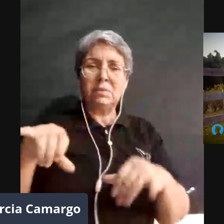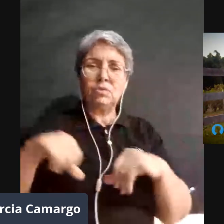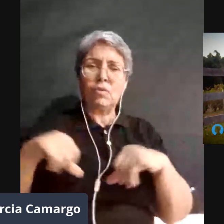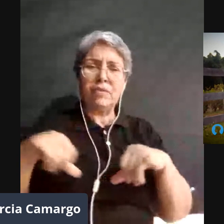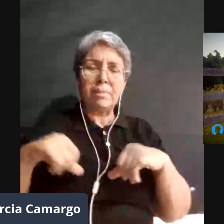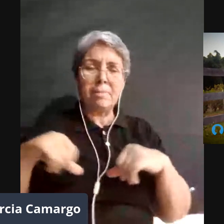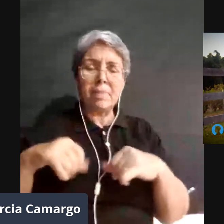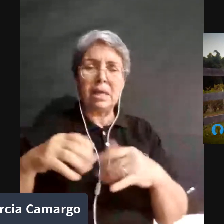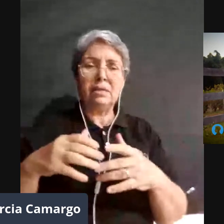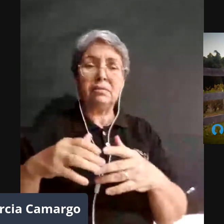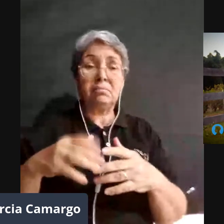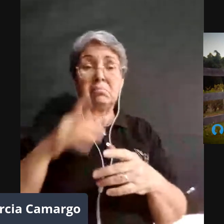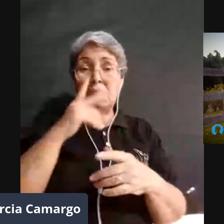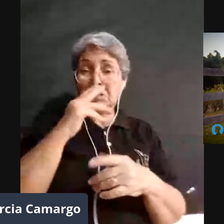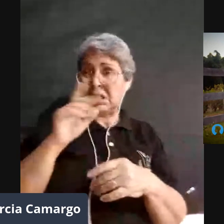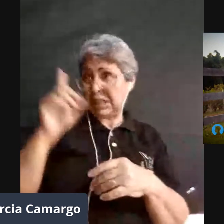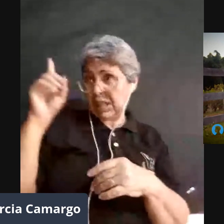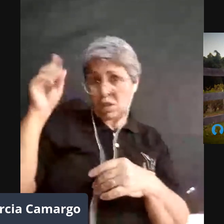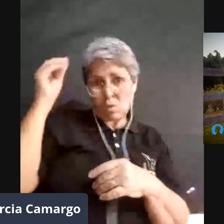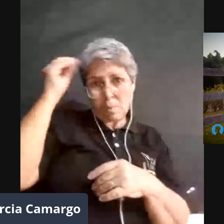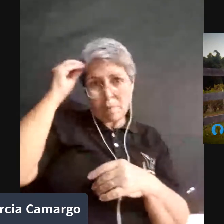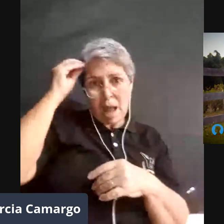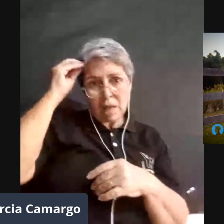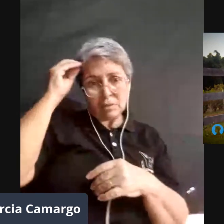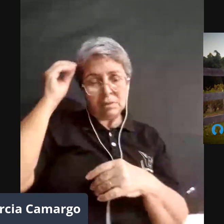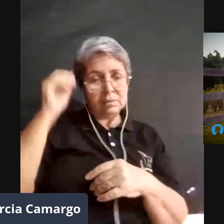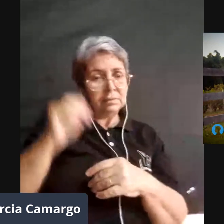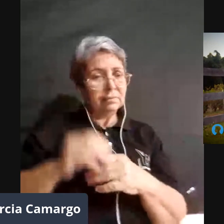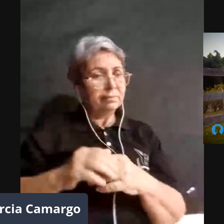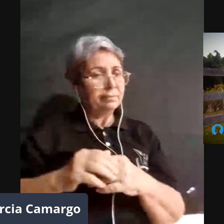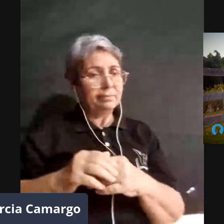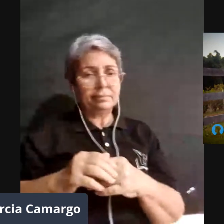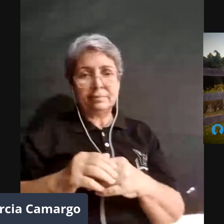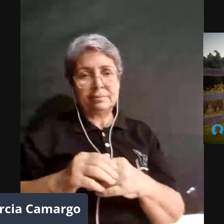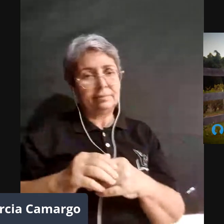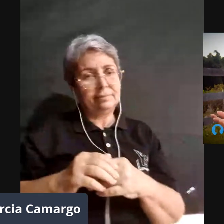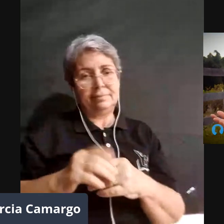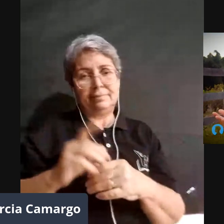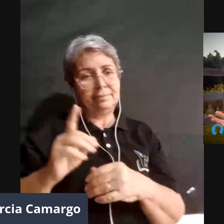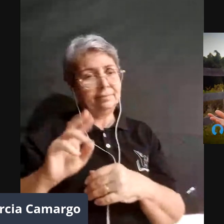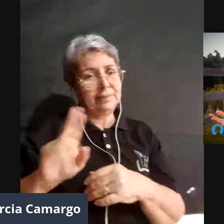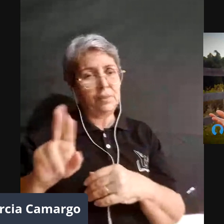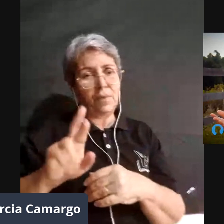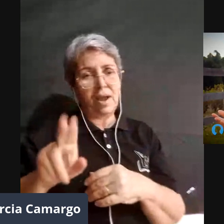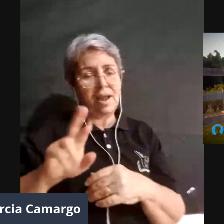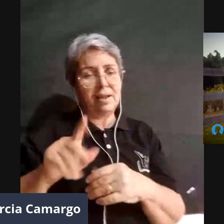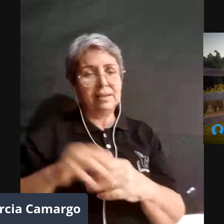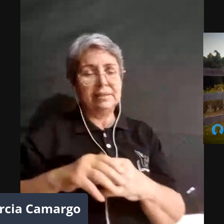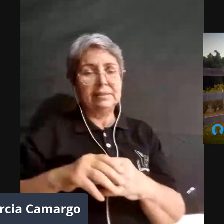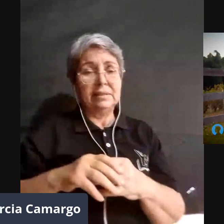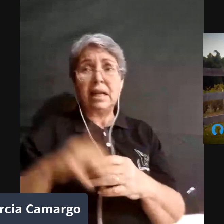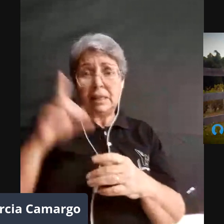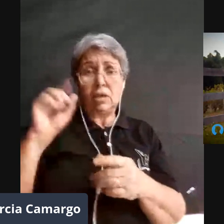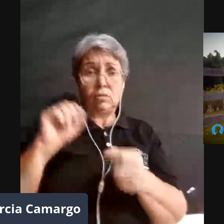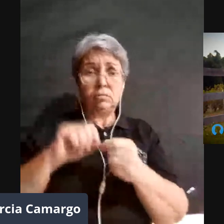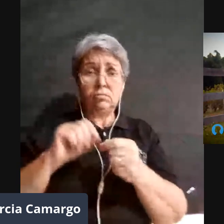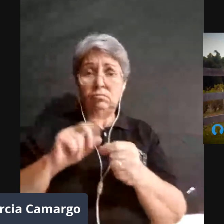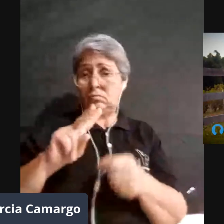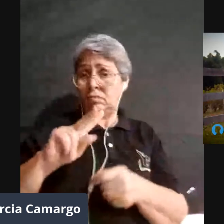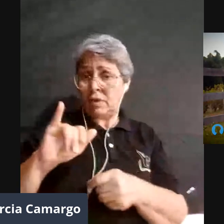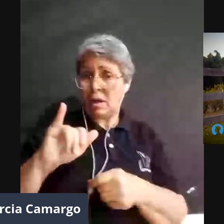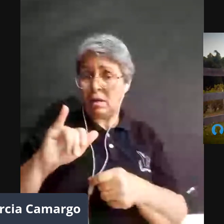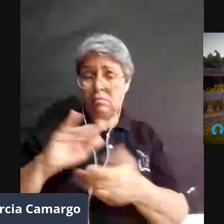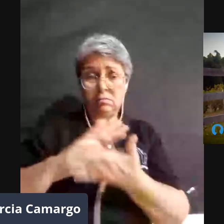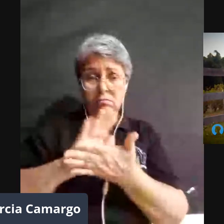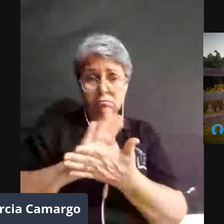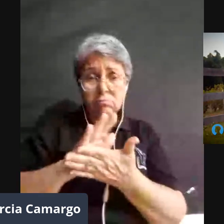dele culpado. Por que Ele não fez aquilo que por fim Ele vai fazer mesmo, de qualquer forma? Não